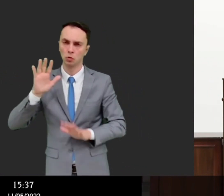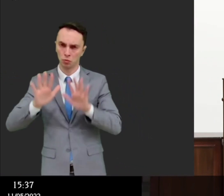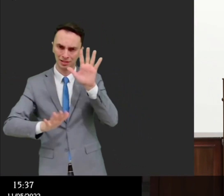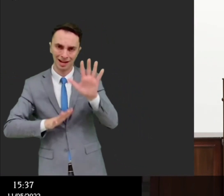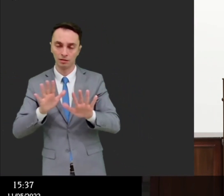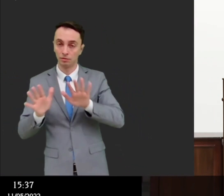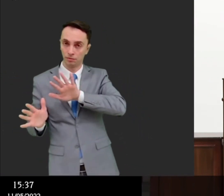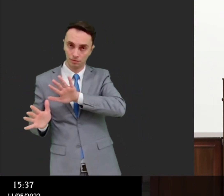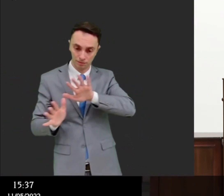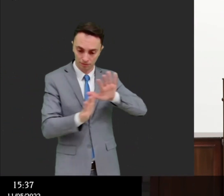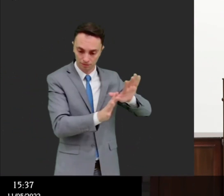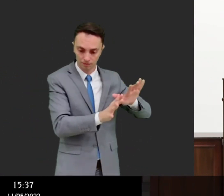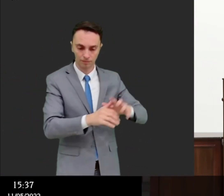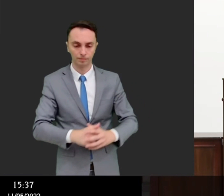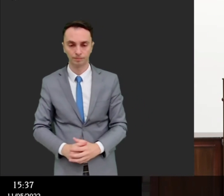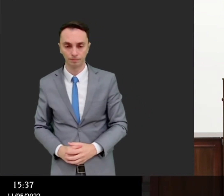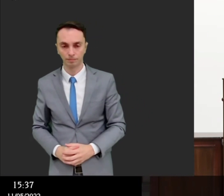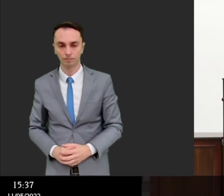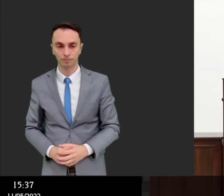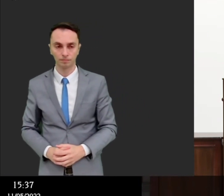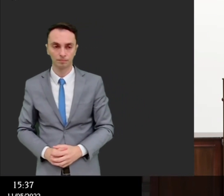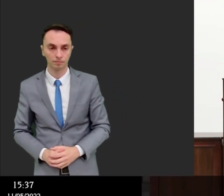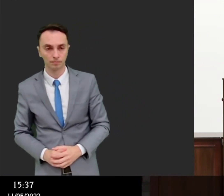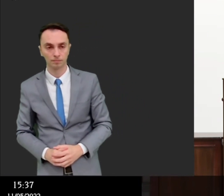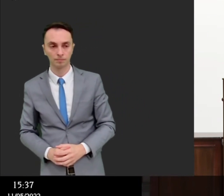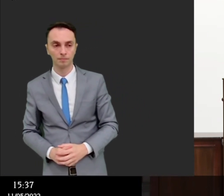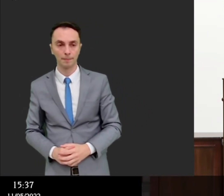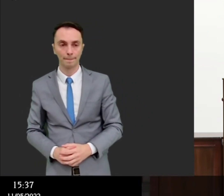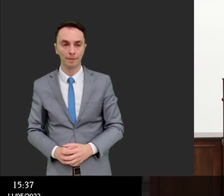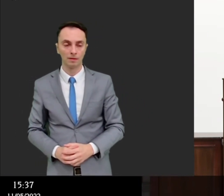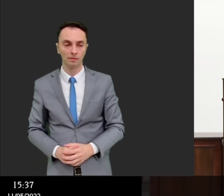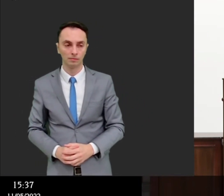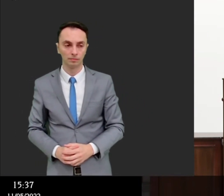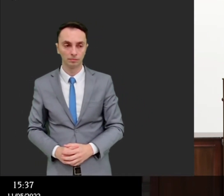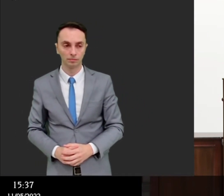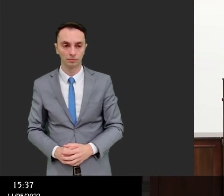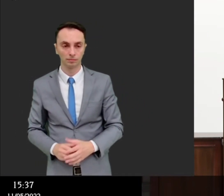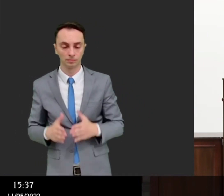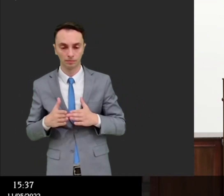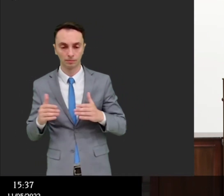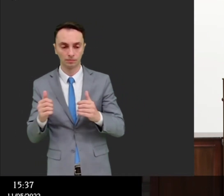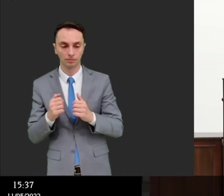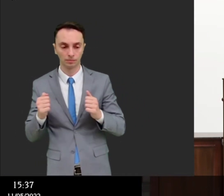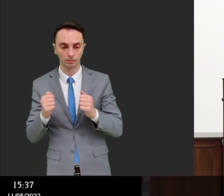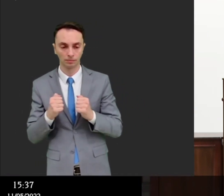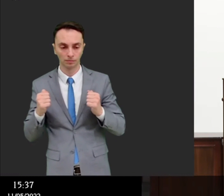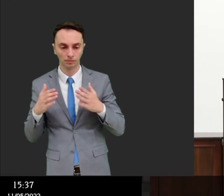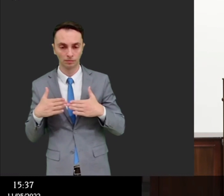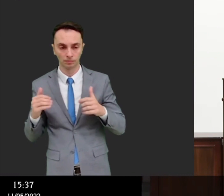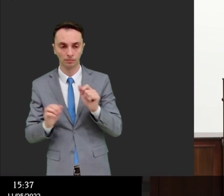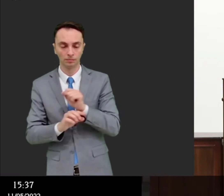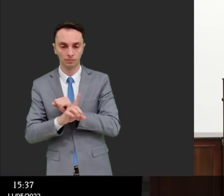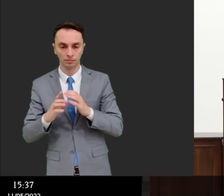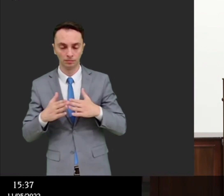os irmãos tiverem necessidade disso, instruímos aos pretendentes a